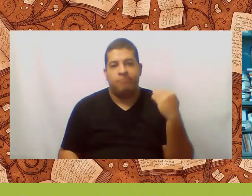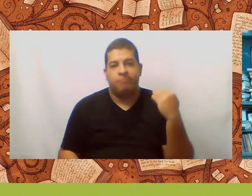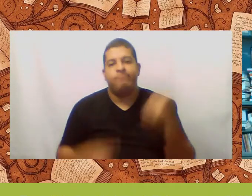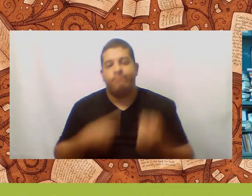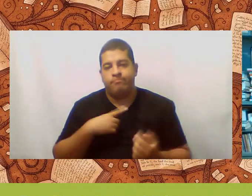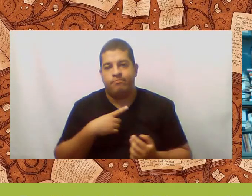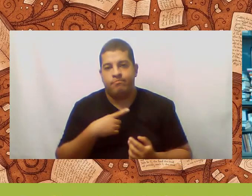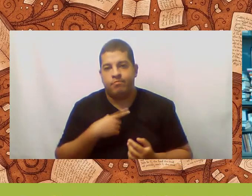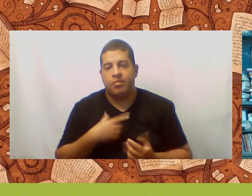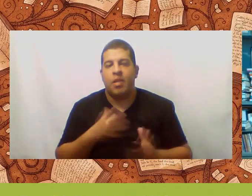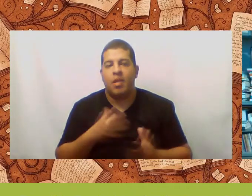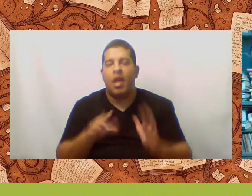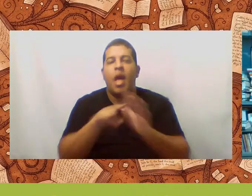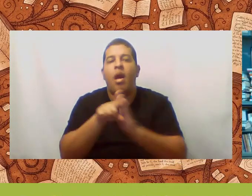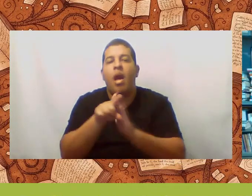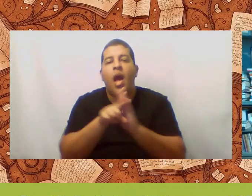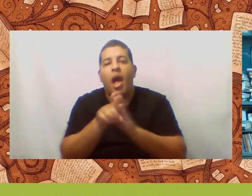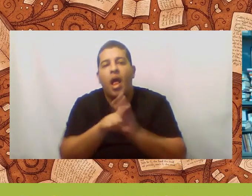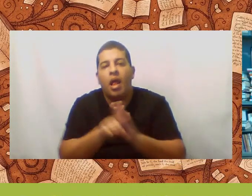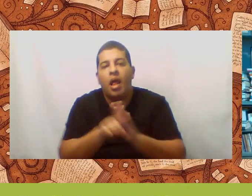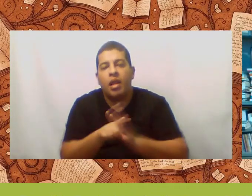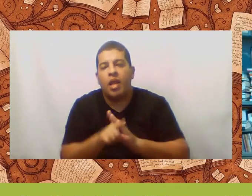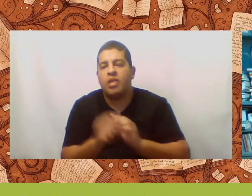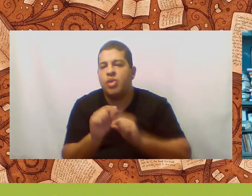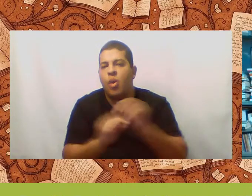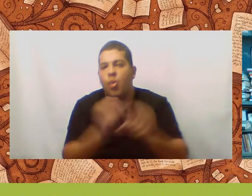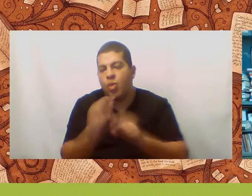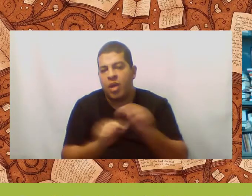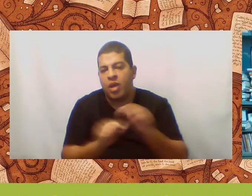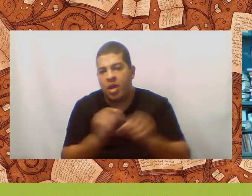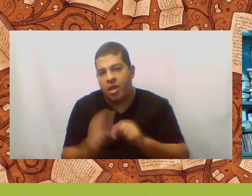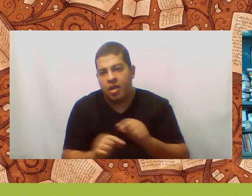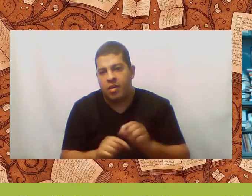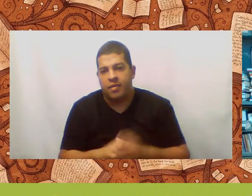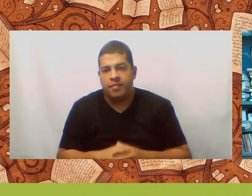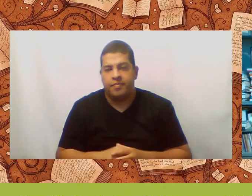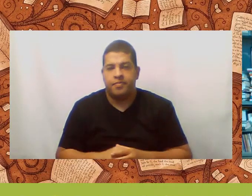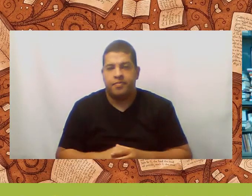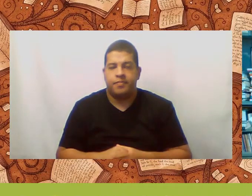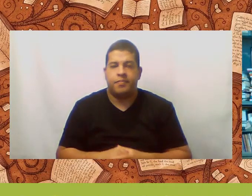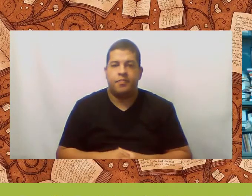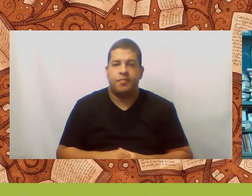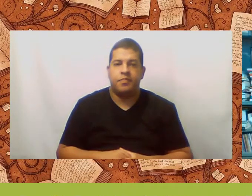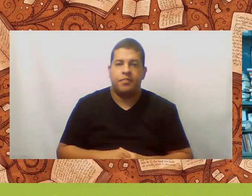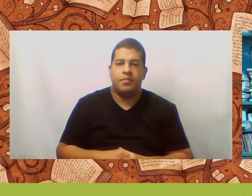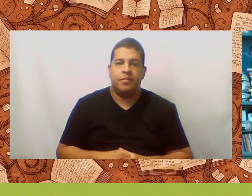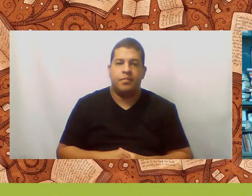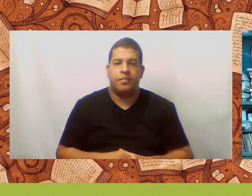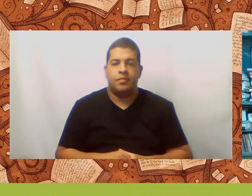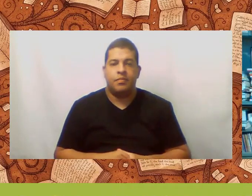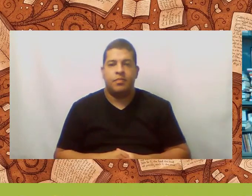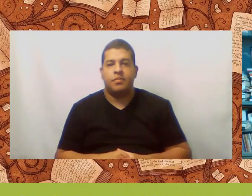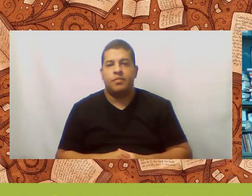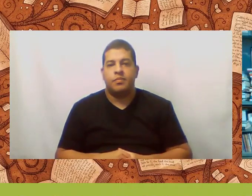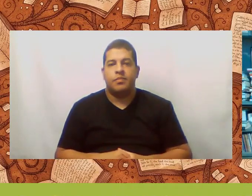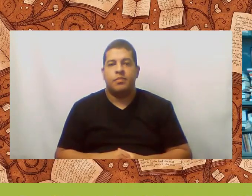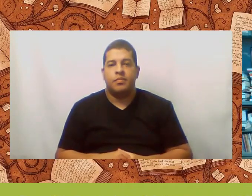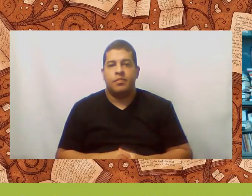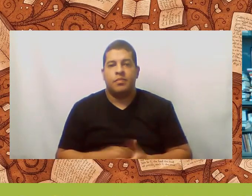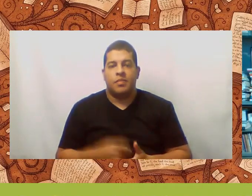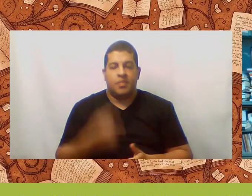uma análise do Mata-se uma Criança, tentando tematizar a questão da estrutura